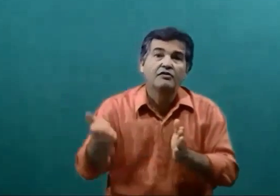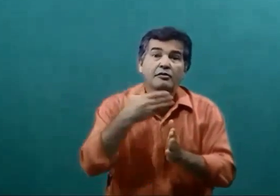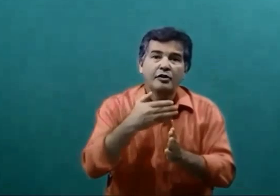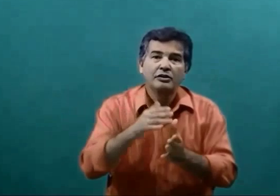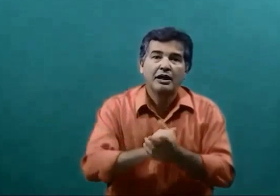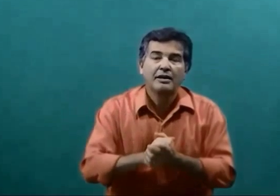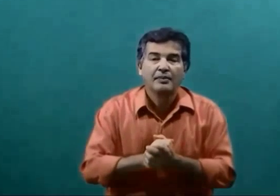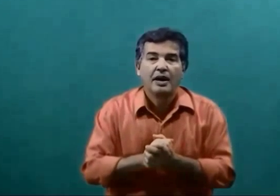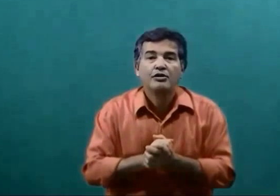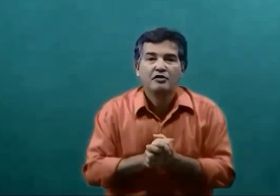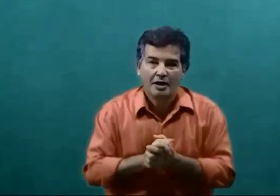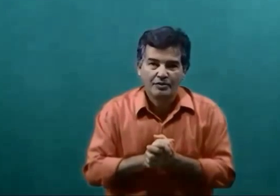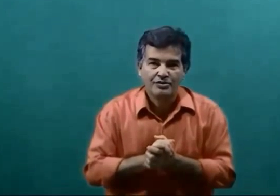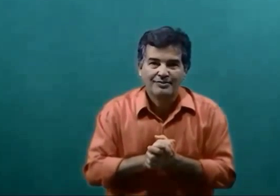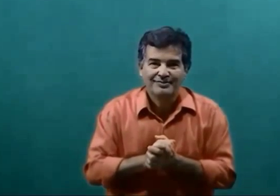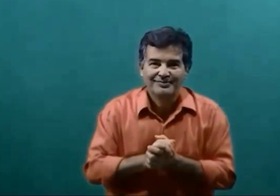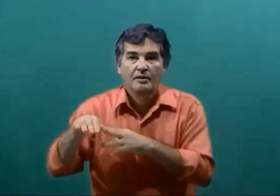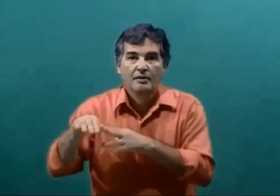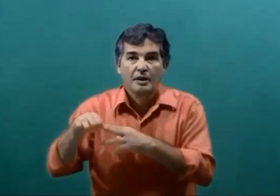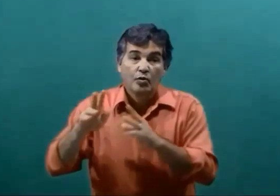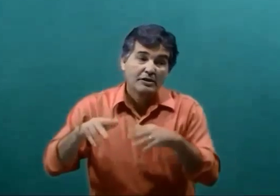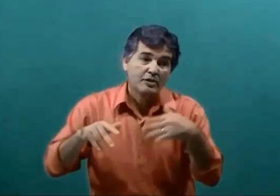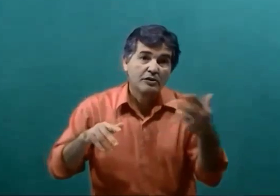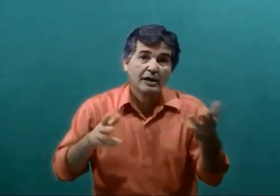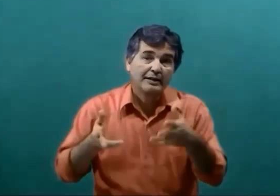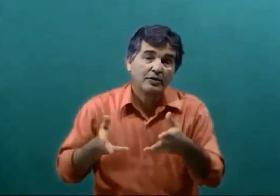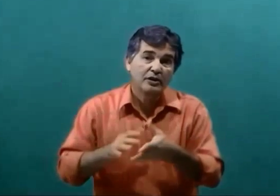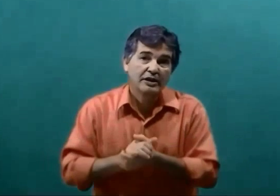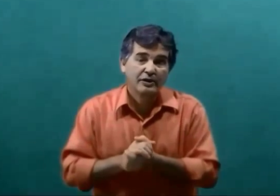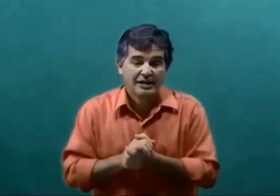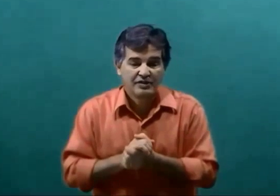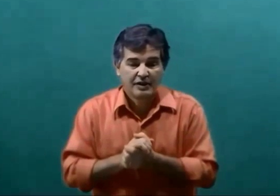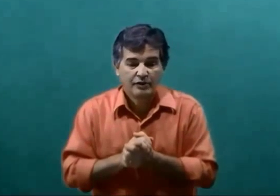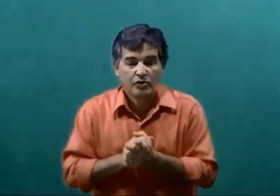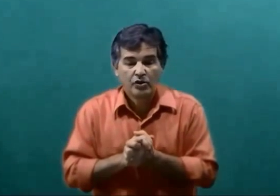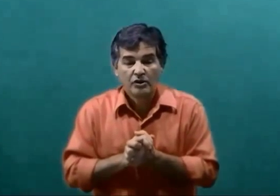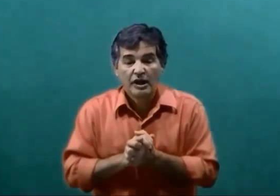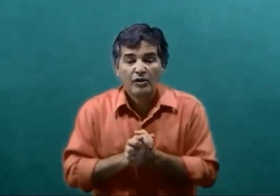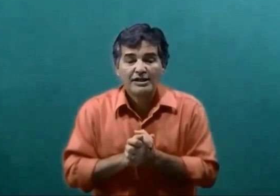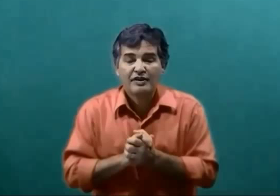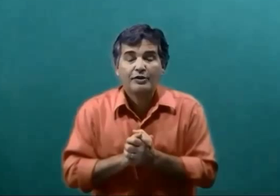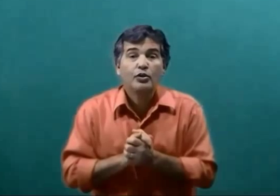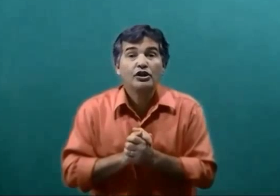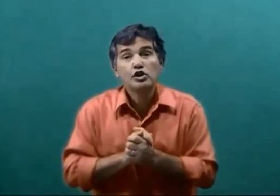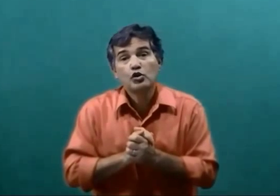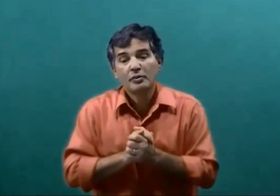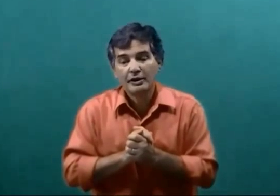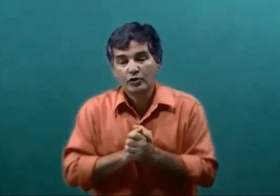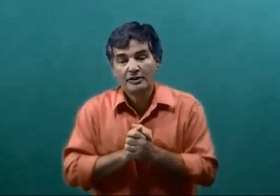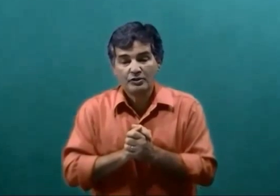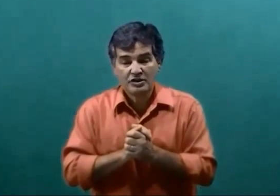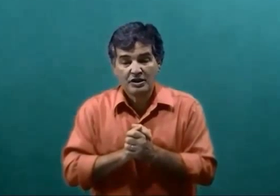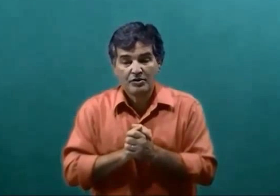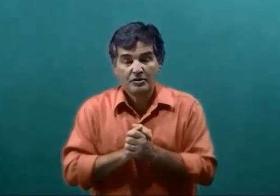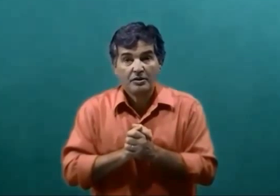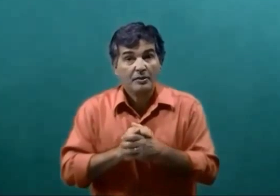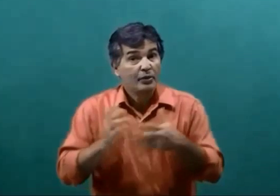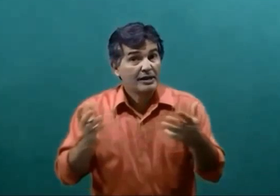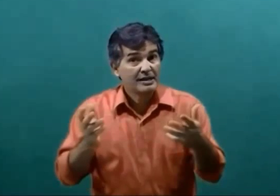vamos voltar aos verbos. Uma segunda categoria de classificador é o classificador de instrumento ou manuseio. Por